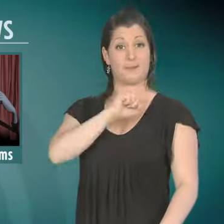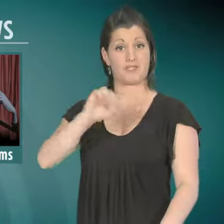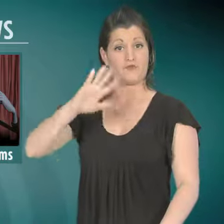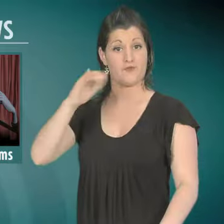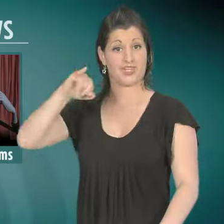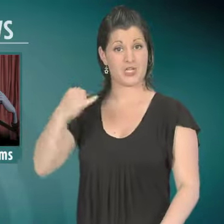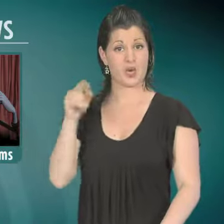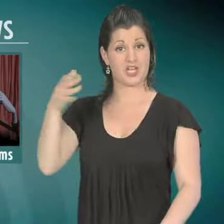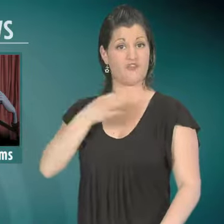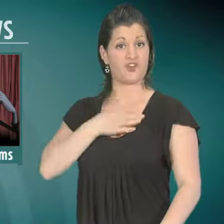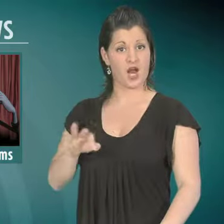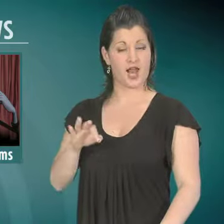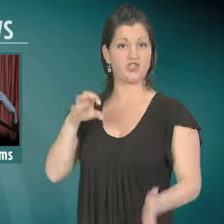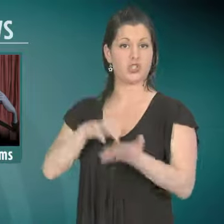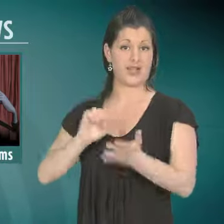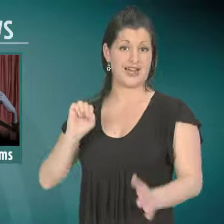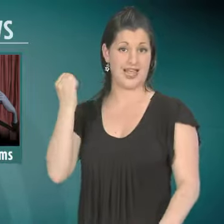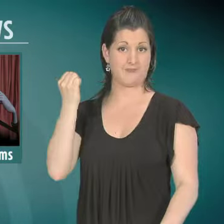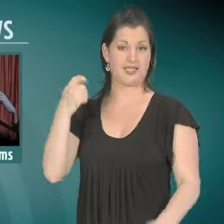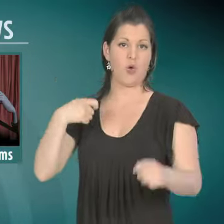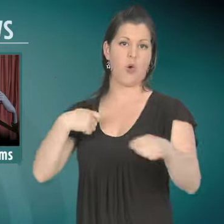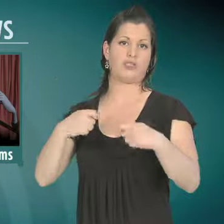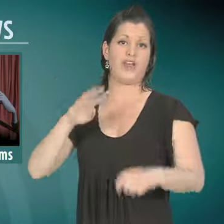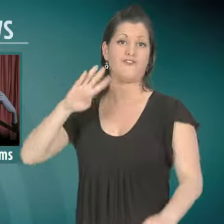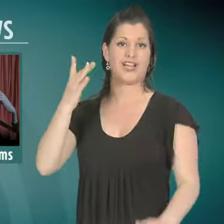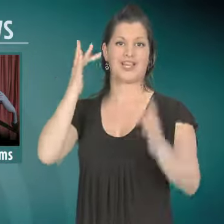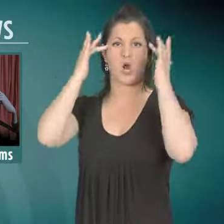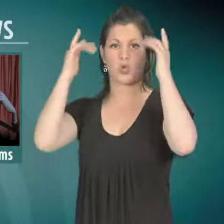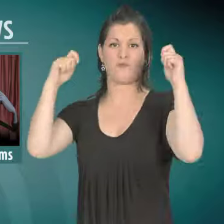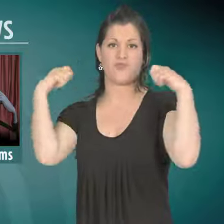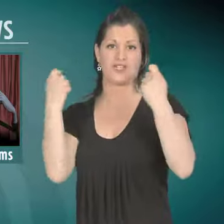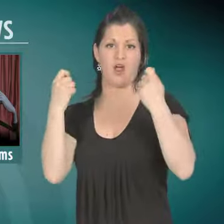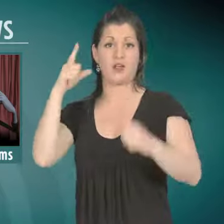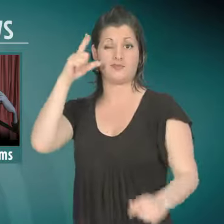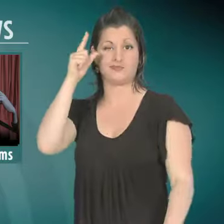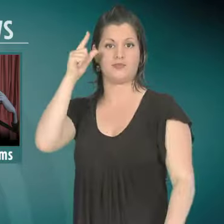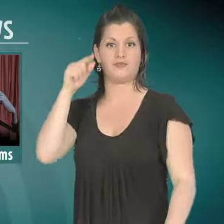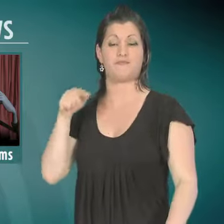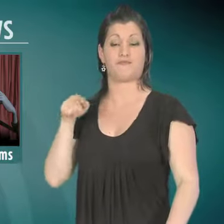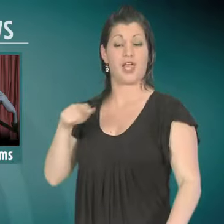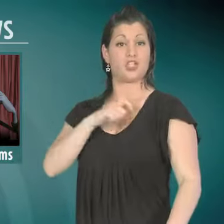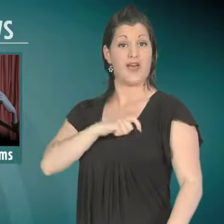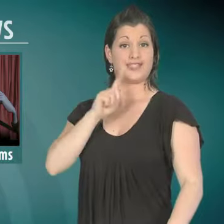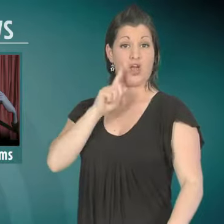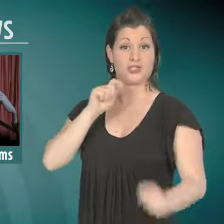Vom 3. bis 5. Juli findet in der französischen Stadt Reims das 4. Kulturfestival Clin d'œil